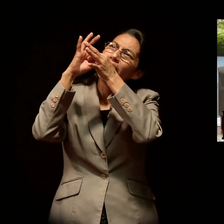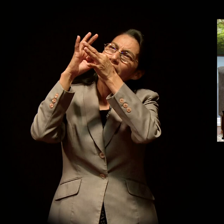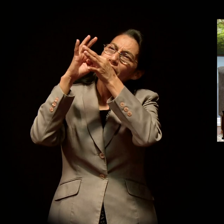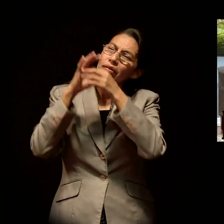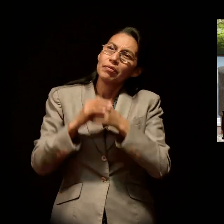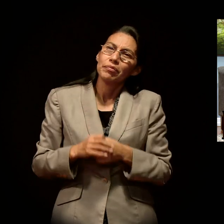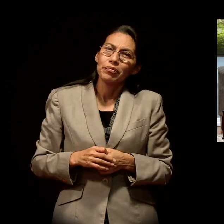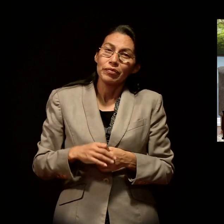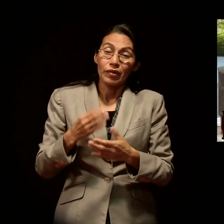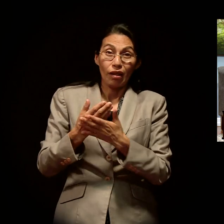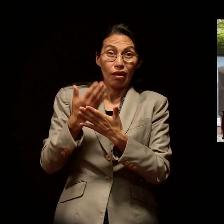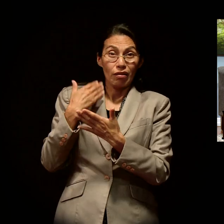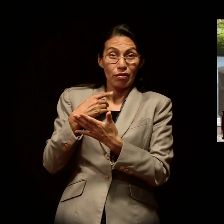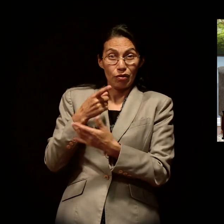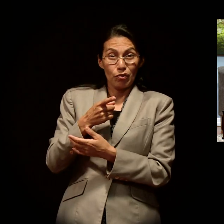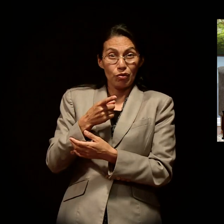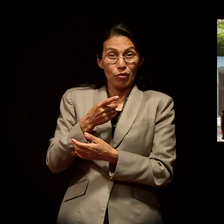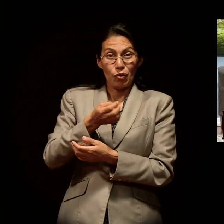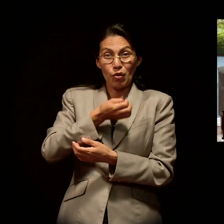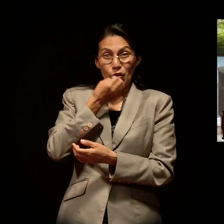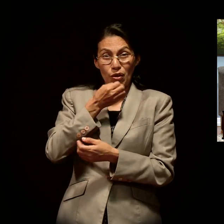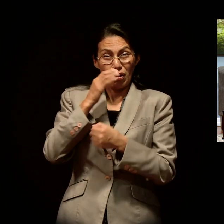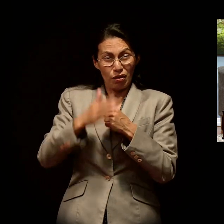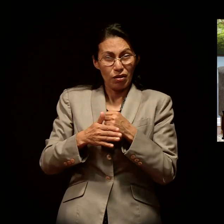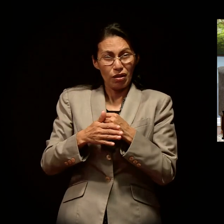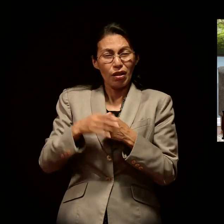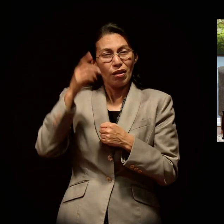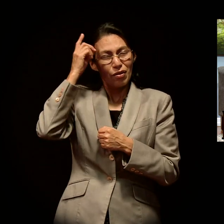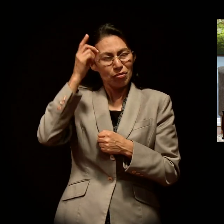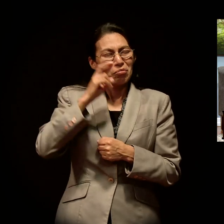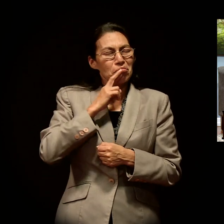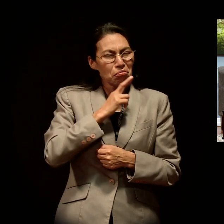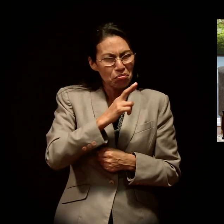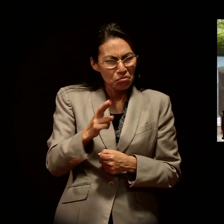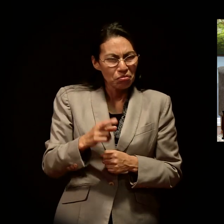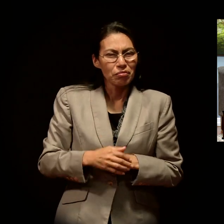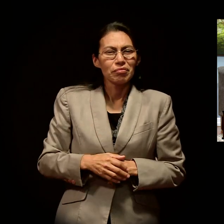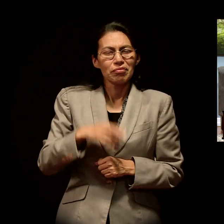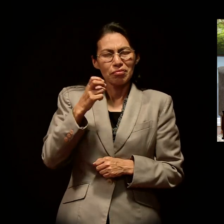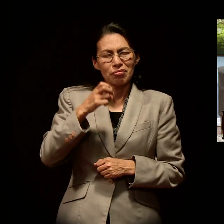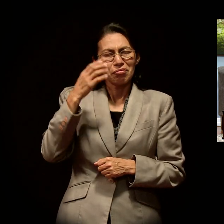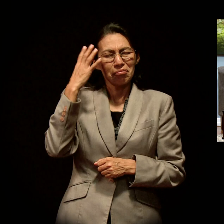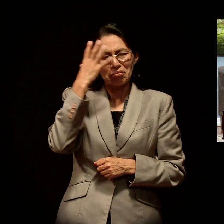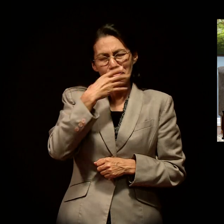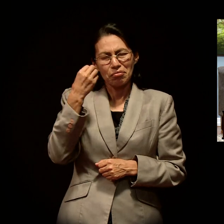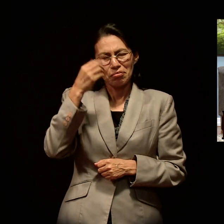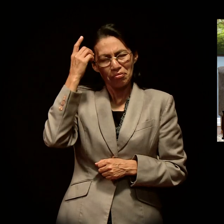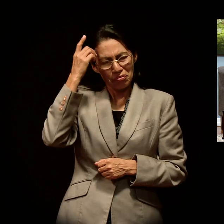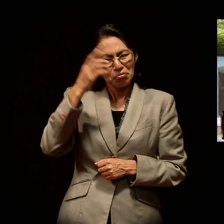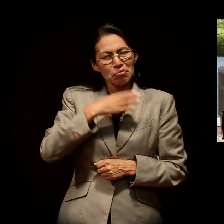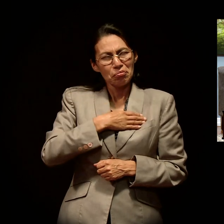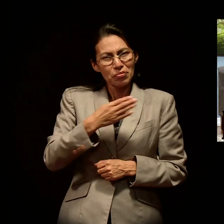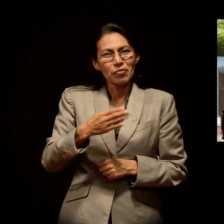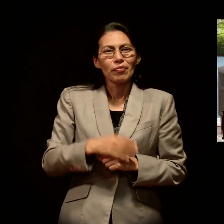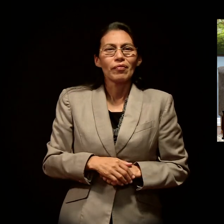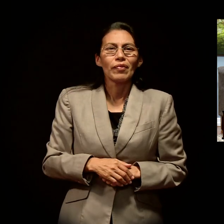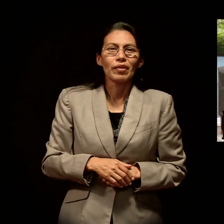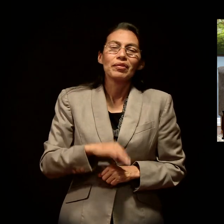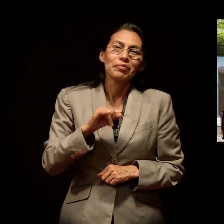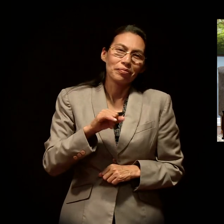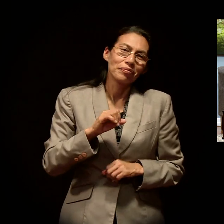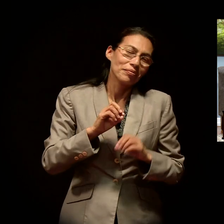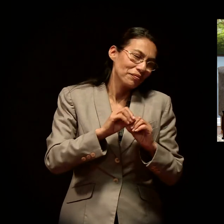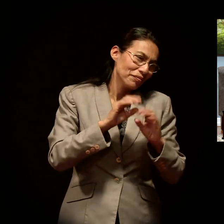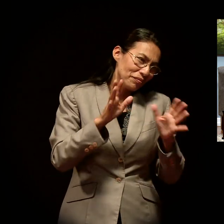Dios lo contesta antes de que termines de pedirlo Así que Dios es bueno Pastor Amén Gloria a Dios